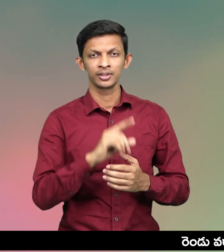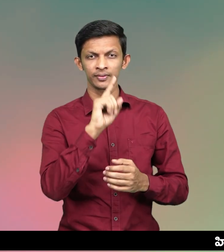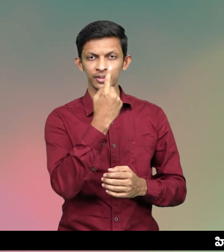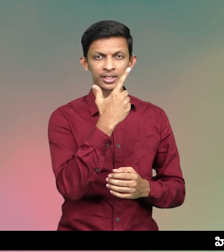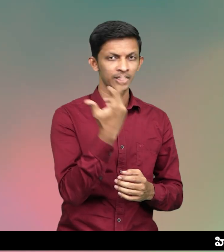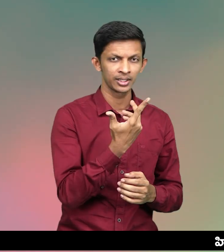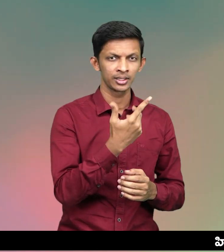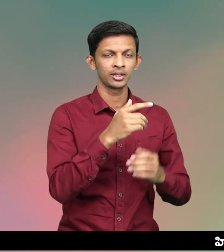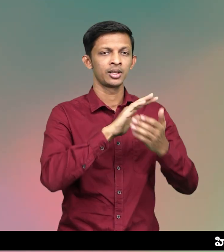హిమాలయ నదులు.